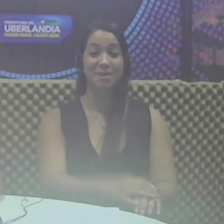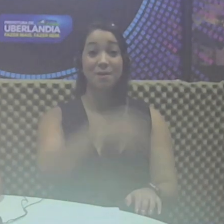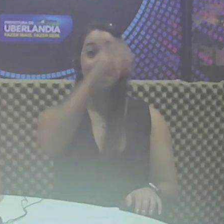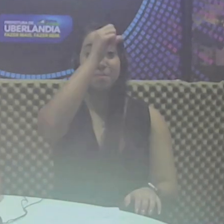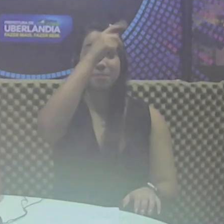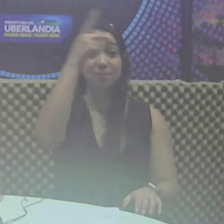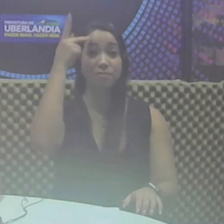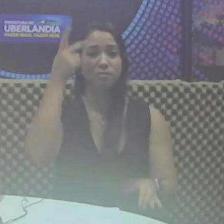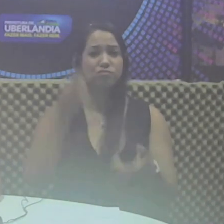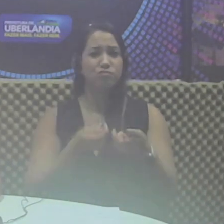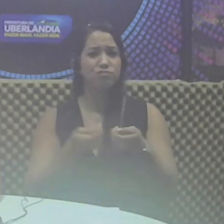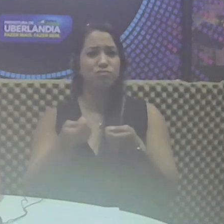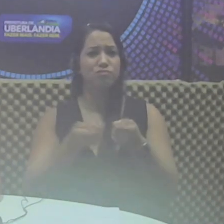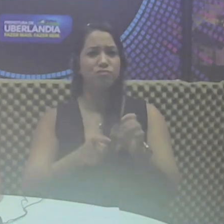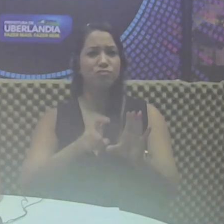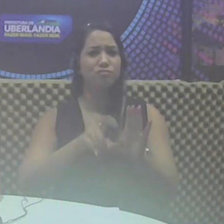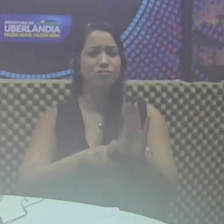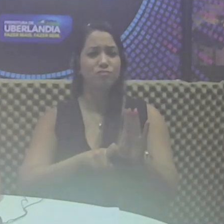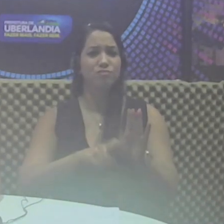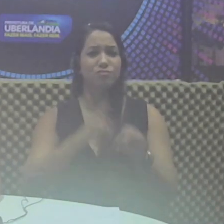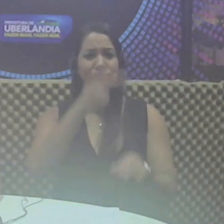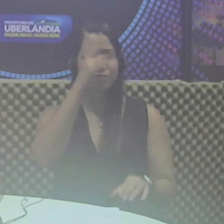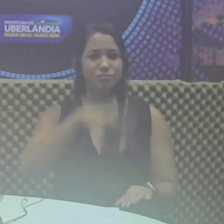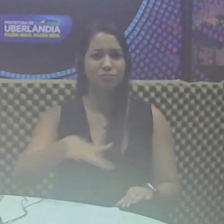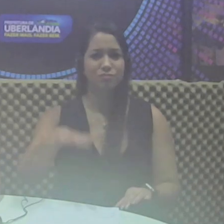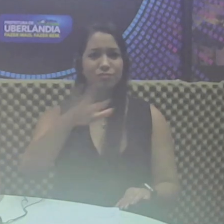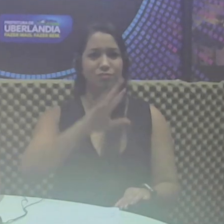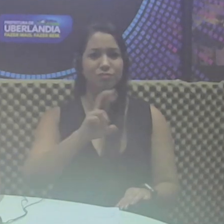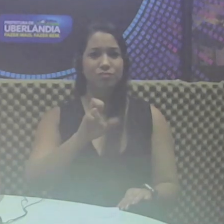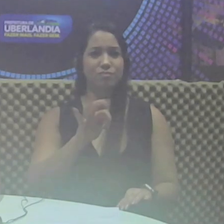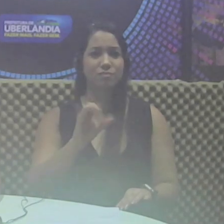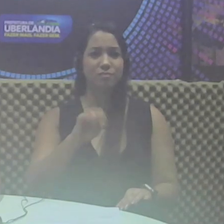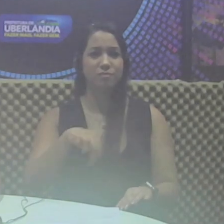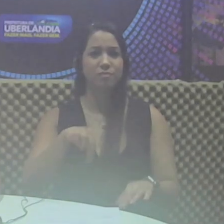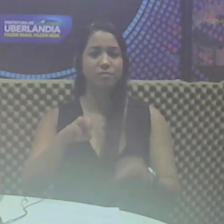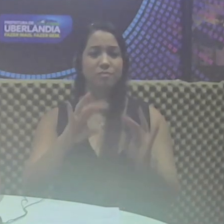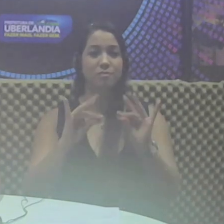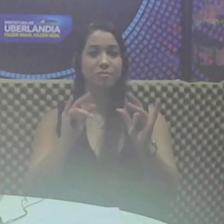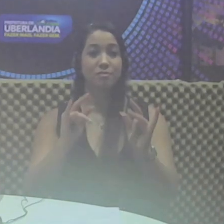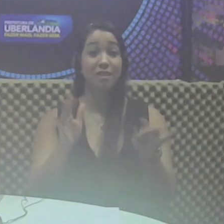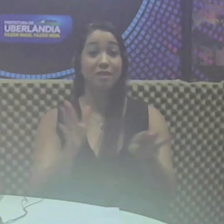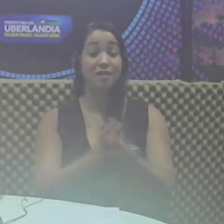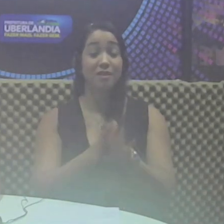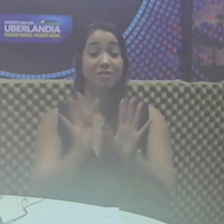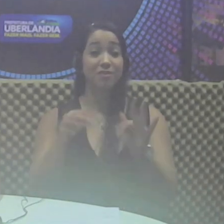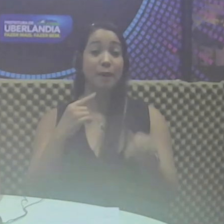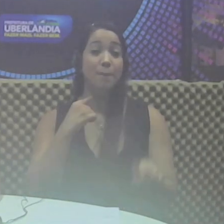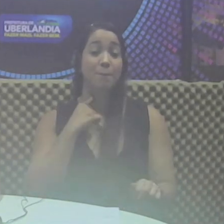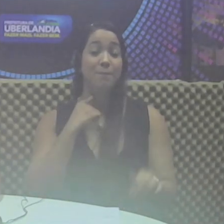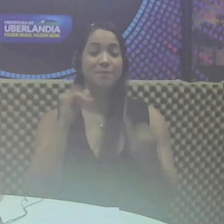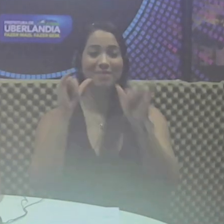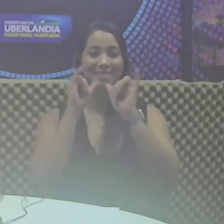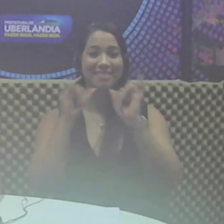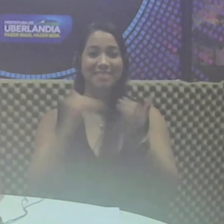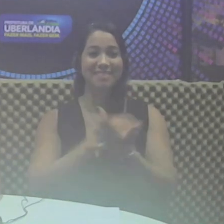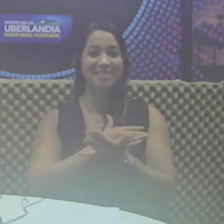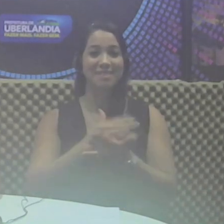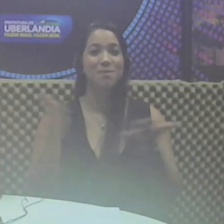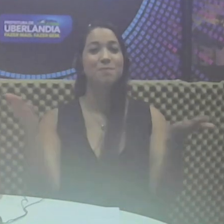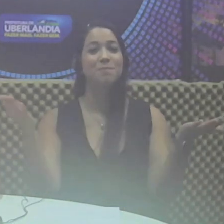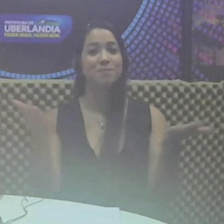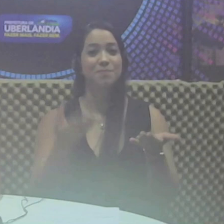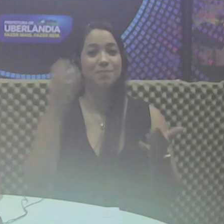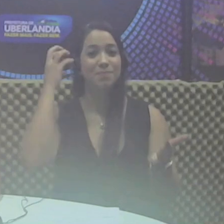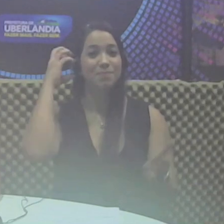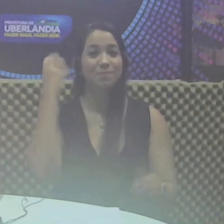Prefeitura negocia dívidas de contribuintes pelo programa Refim Zera Tudo até o final de maio. Essas e outras notícias a partir